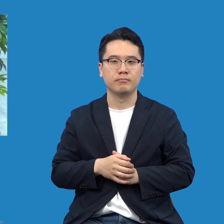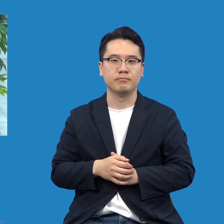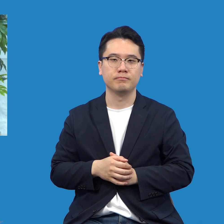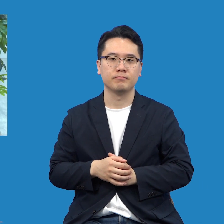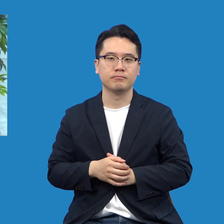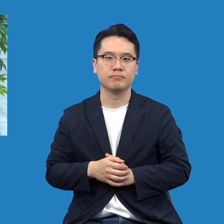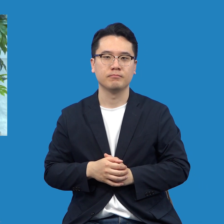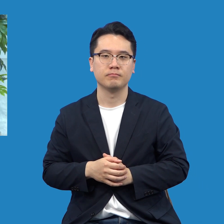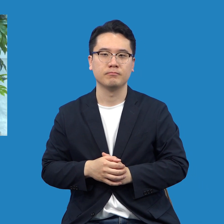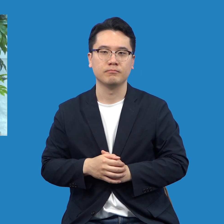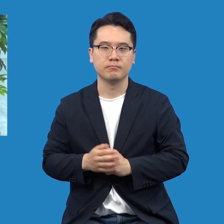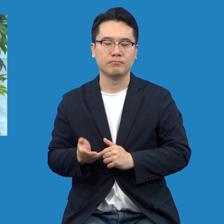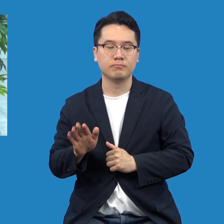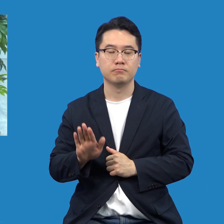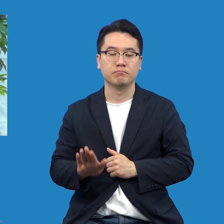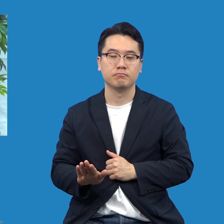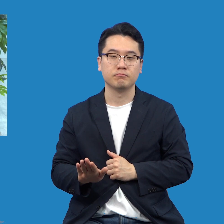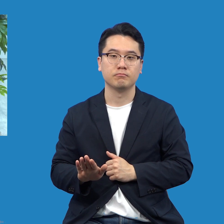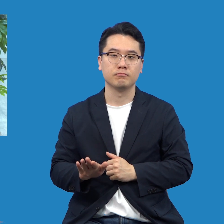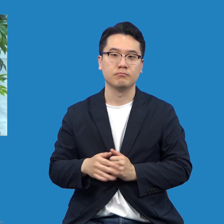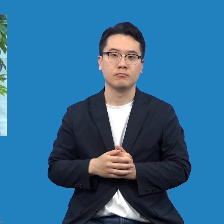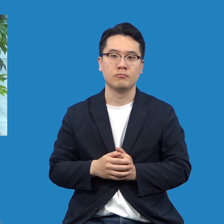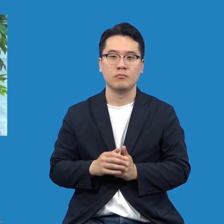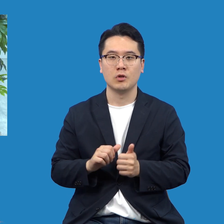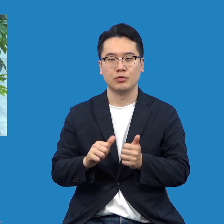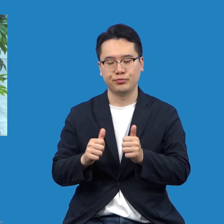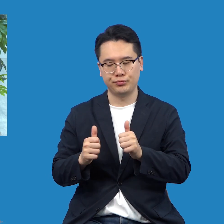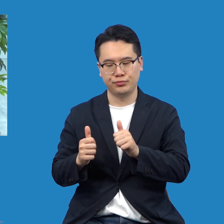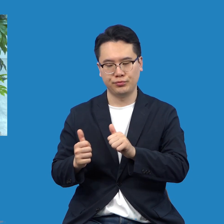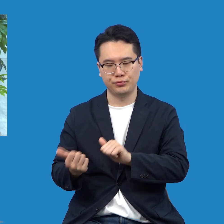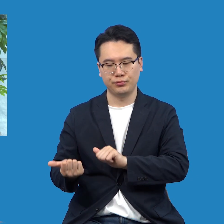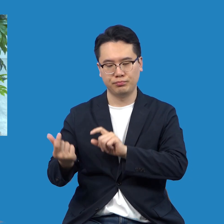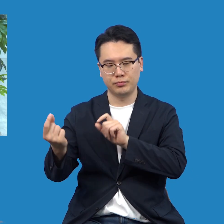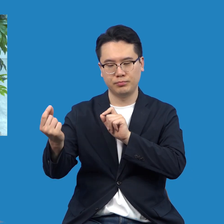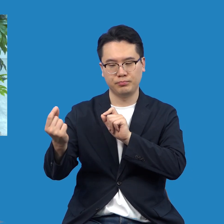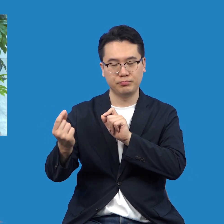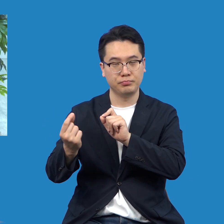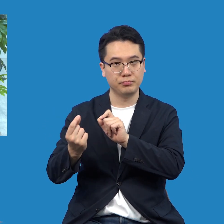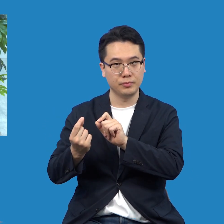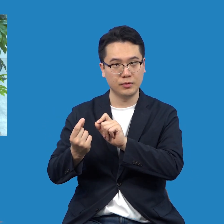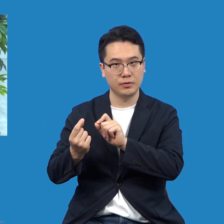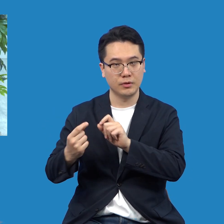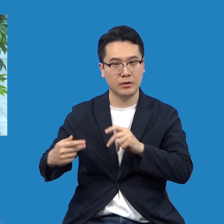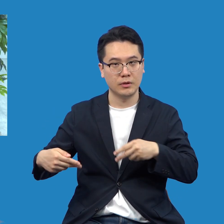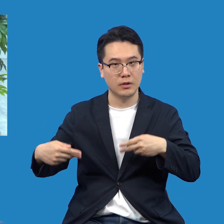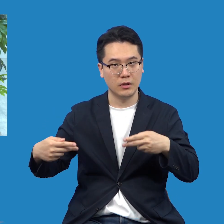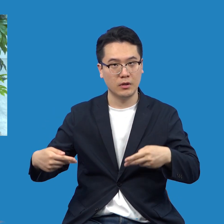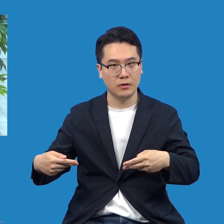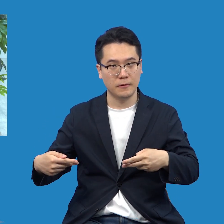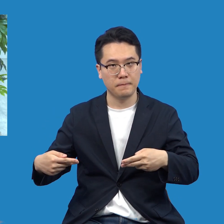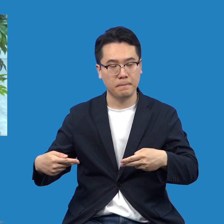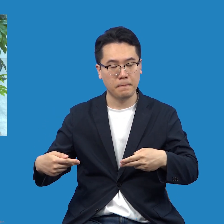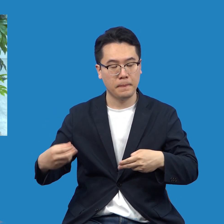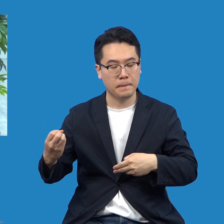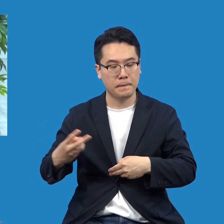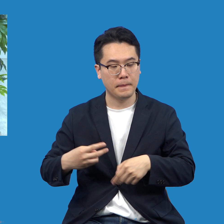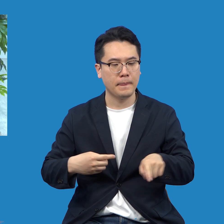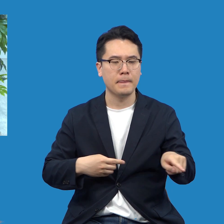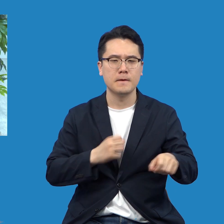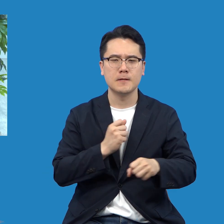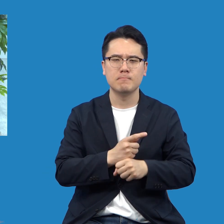근데 여러분, 죽음이 임박했던 엘리야도 또 그 사실을 알고 있던